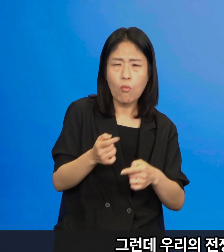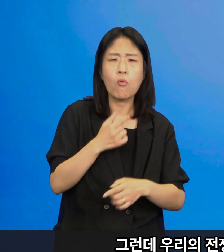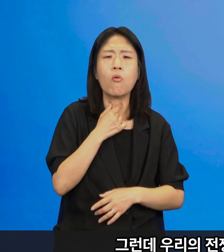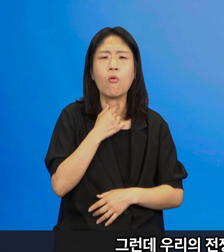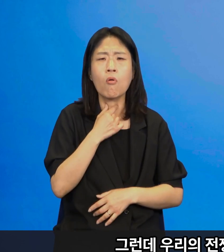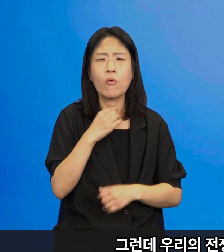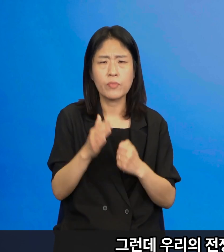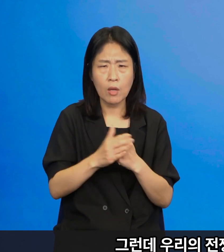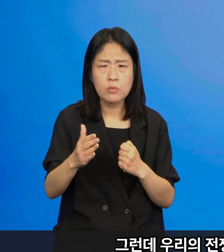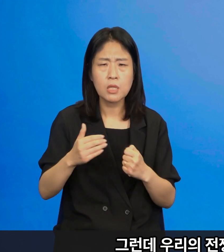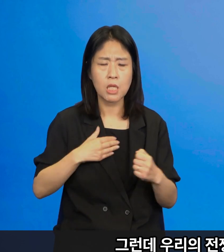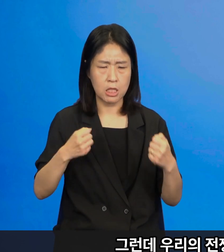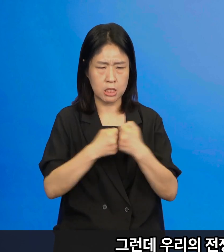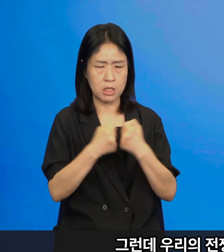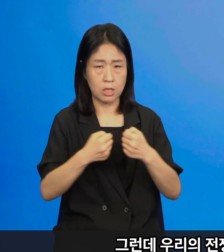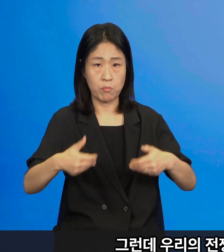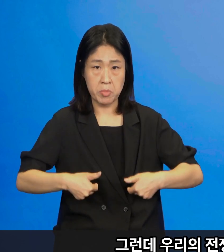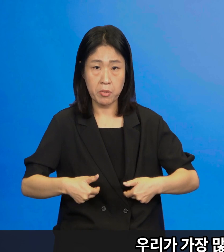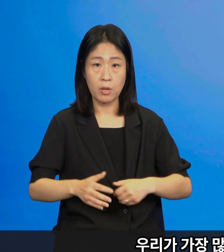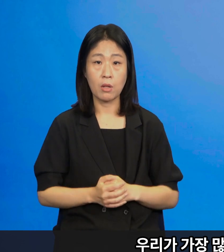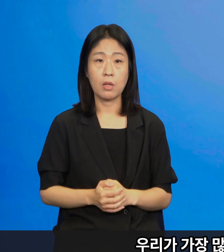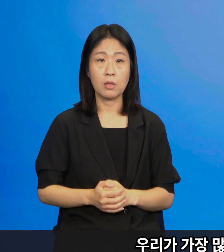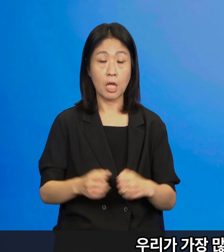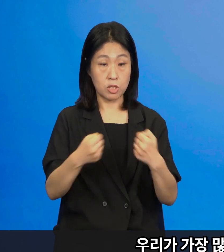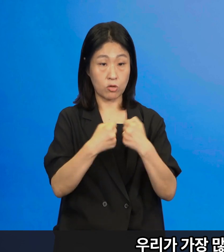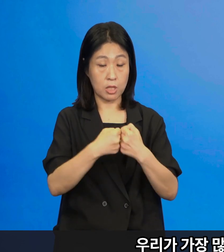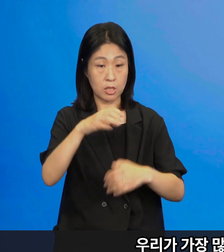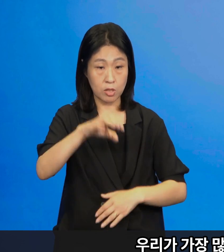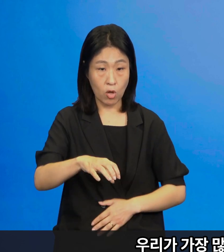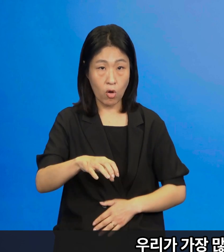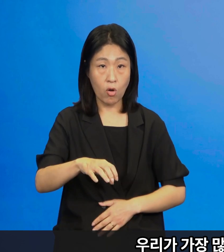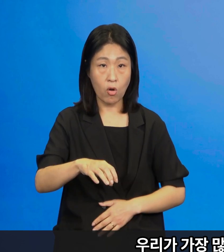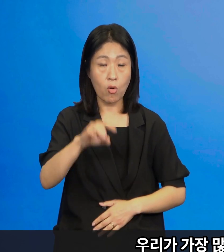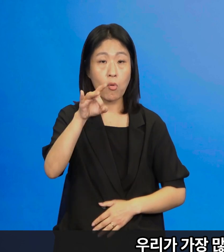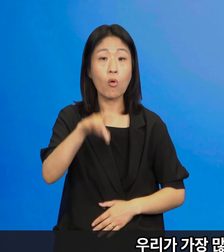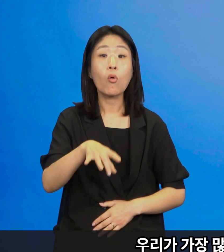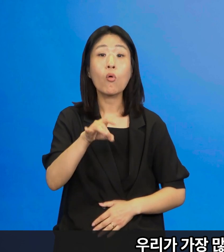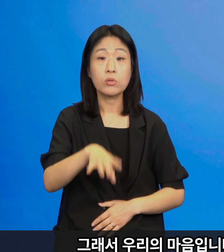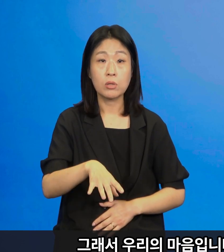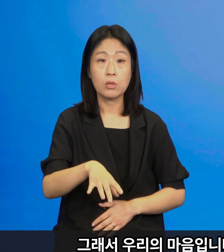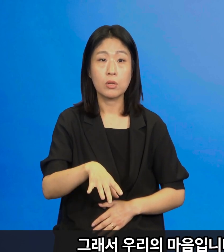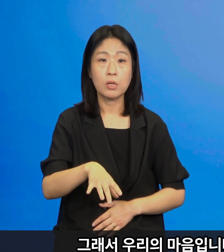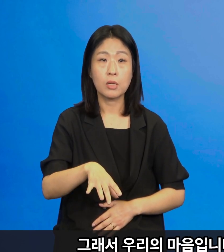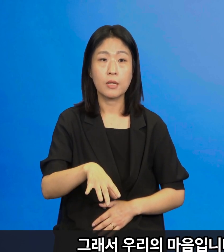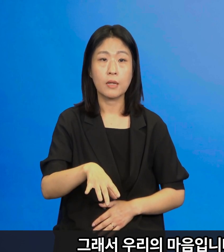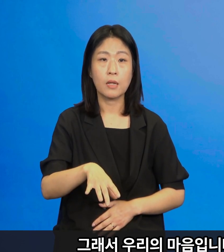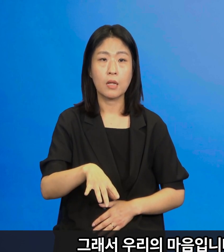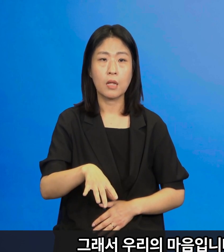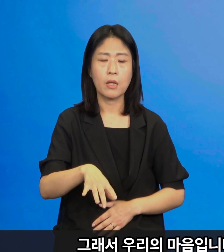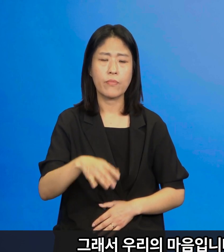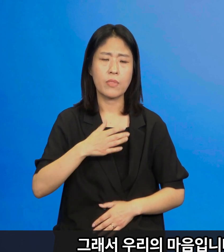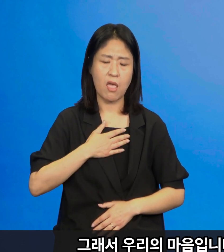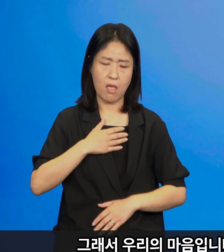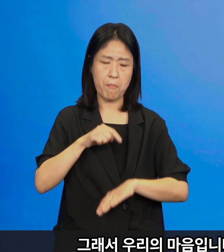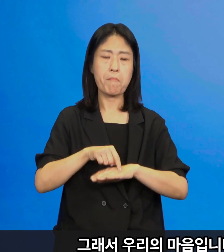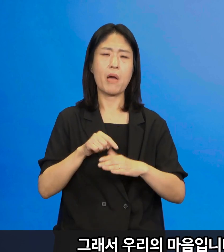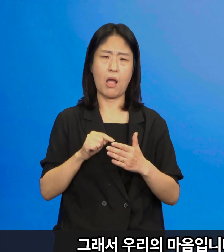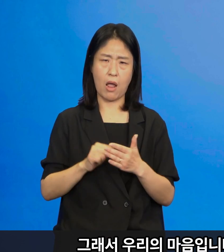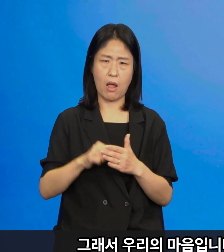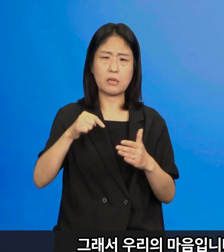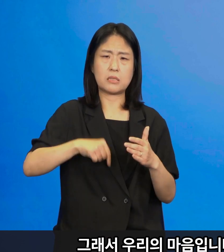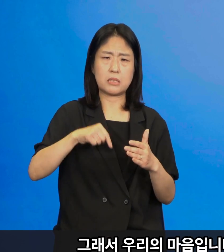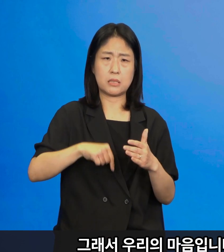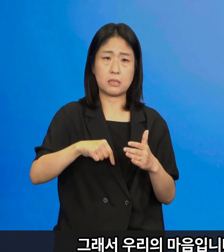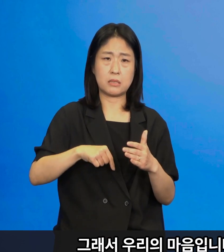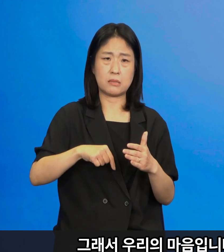그런데 우리의 전쟁터는 그래서 어디입니까? 우리가 가장 많이 싸우는 전쟁터는 그래서 우리의 마음입니다. 다른 어떠한